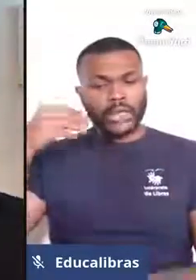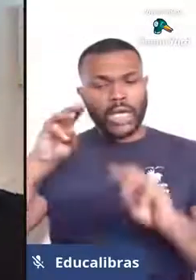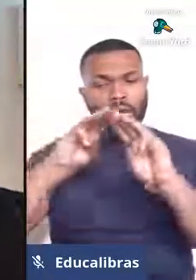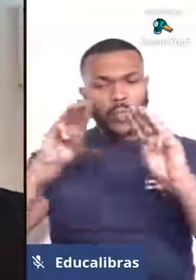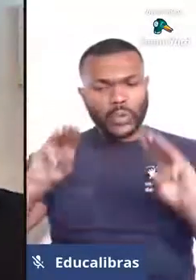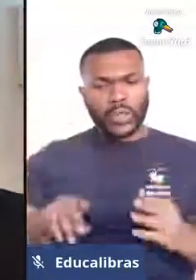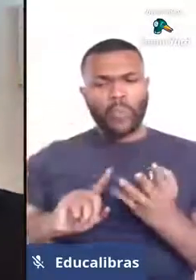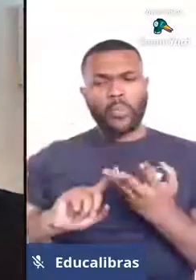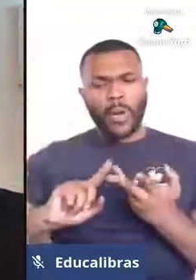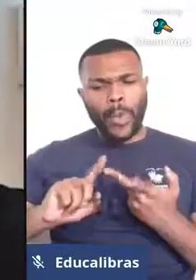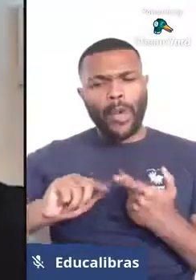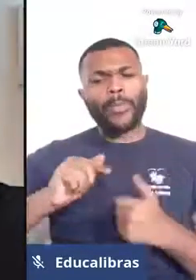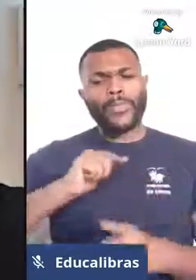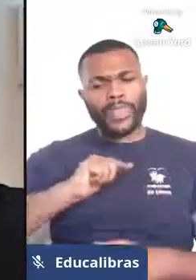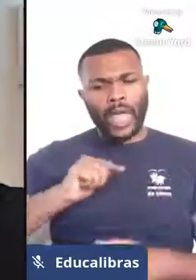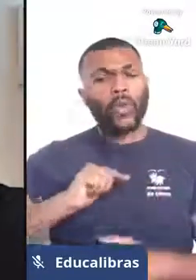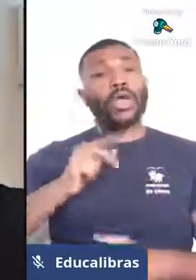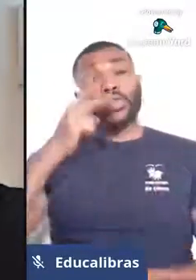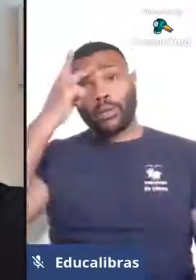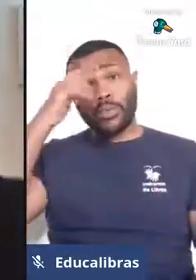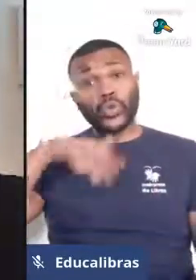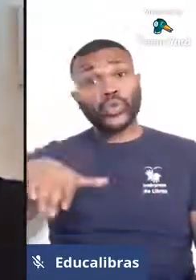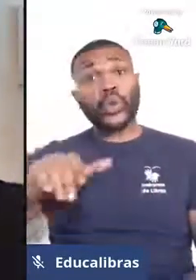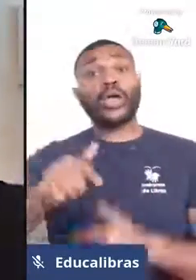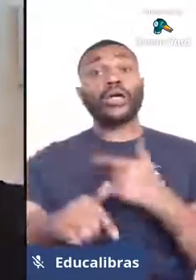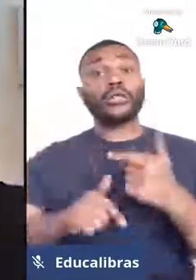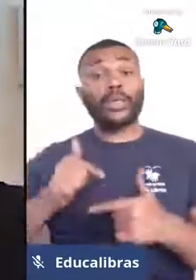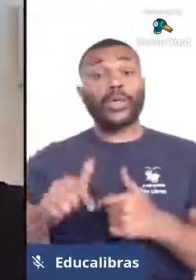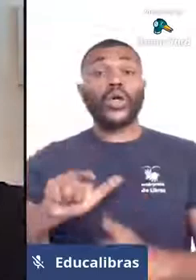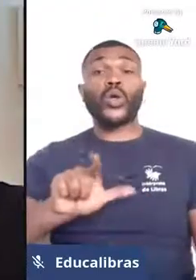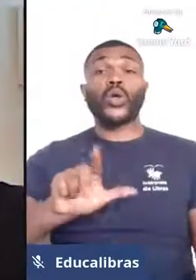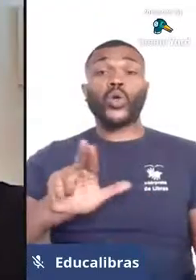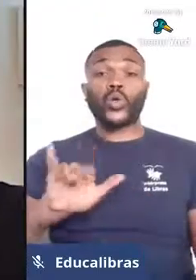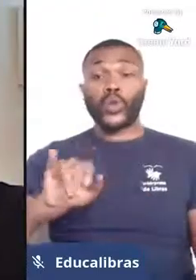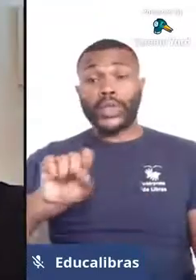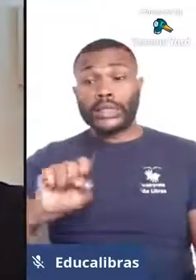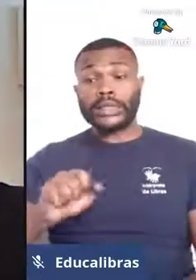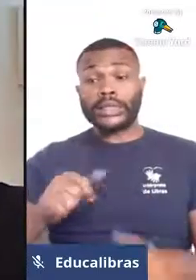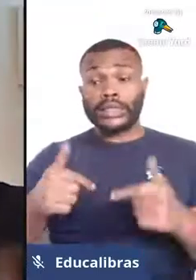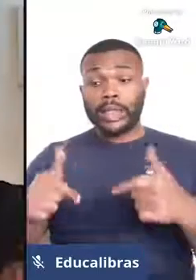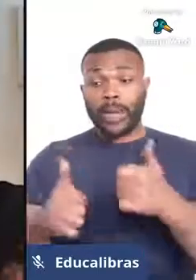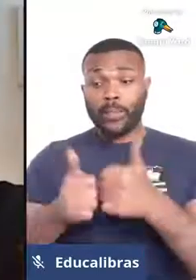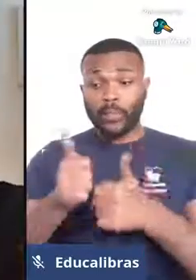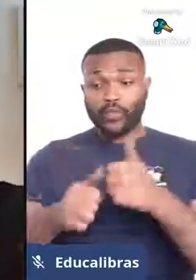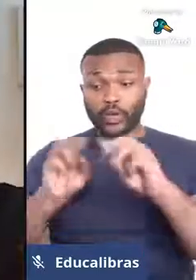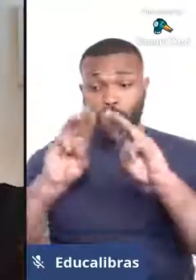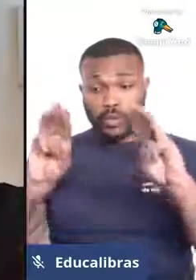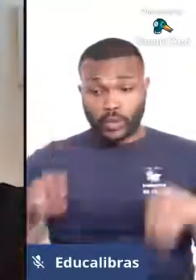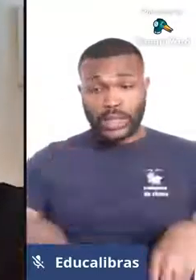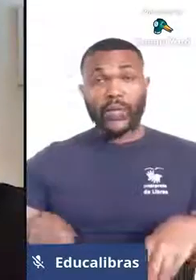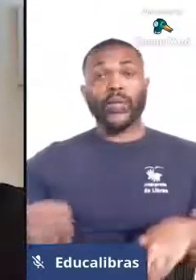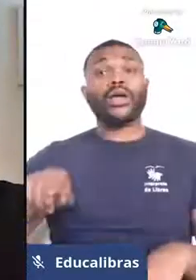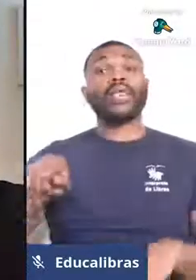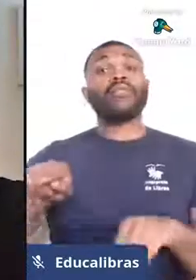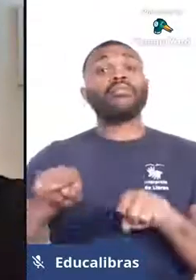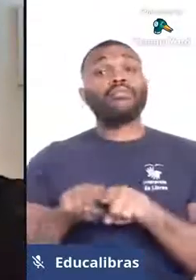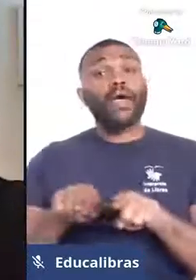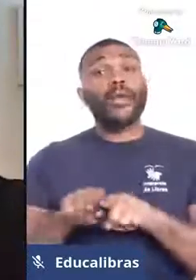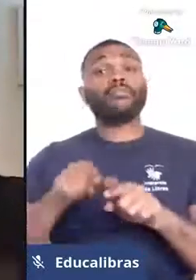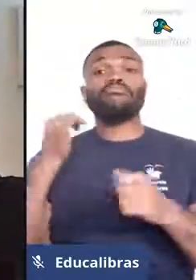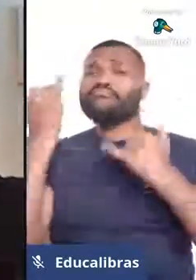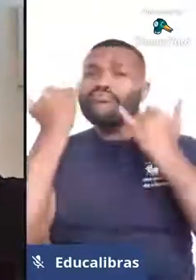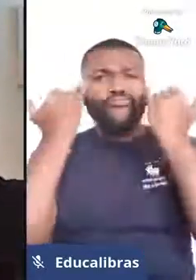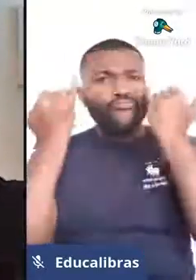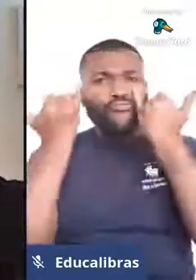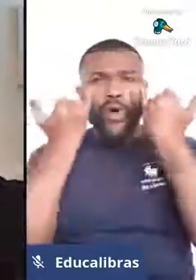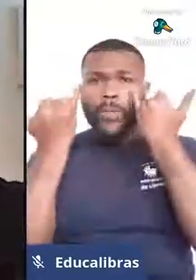mundo que trabalhou no British Council, que trabalha no Museu do Futebol, trabalhou no Museu do Futebol, é informado por isso e leva, ainda